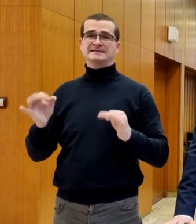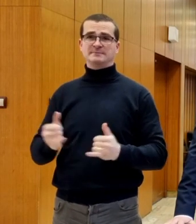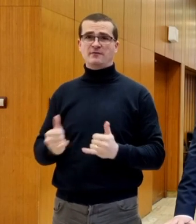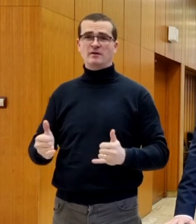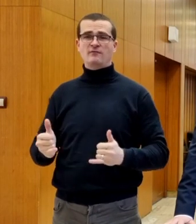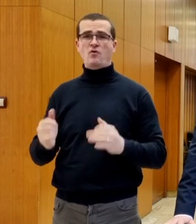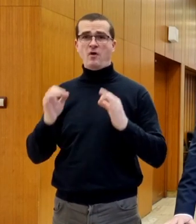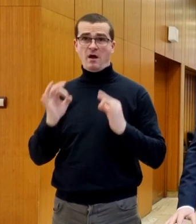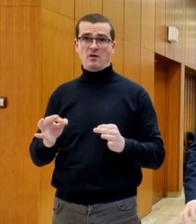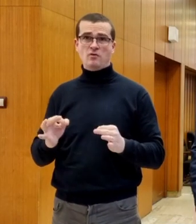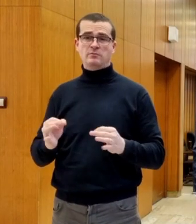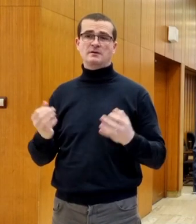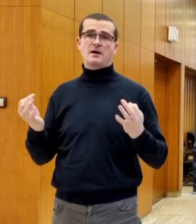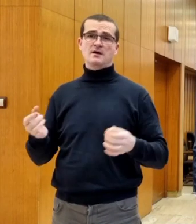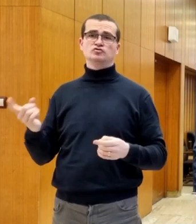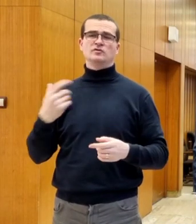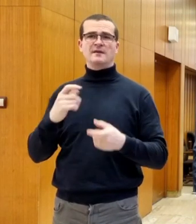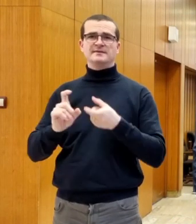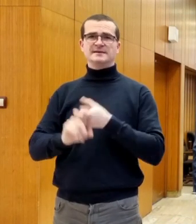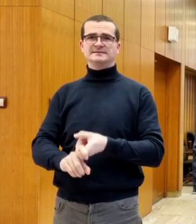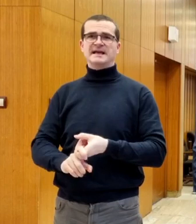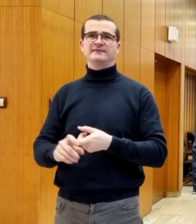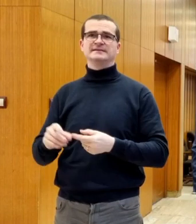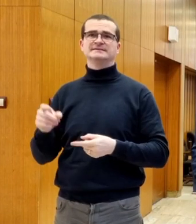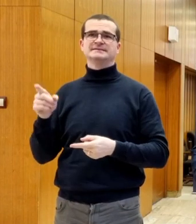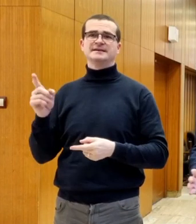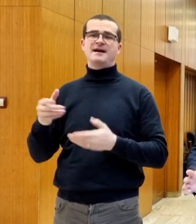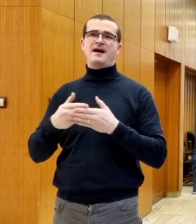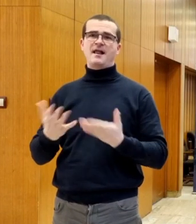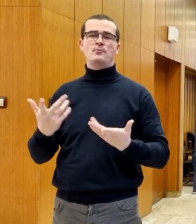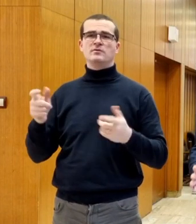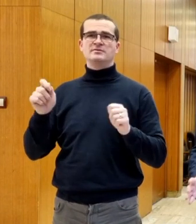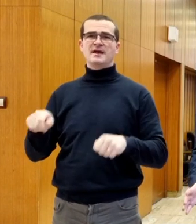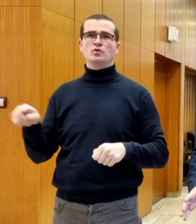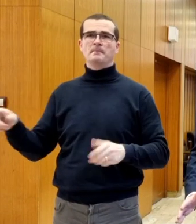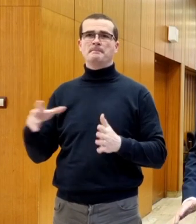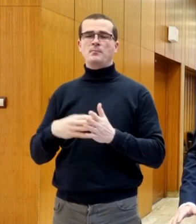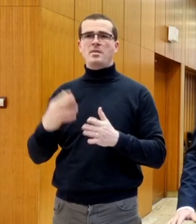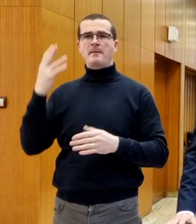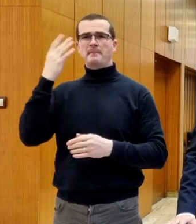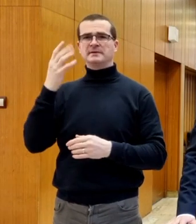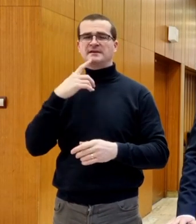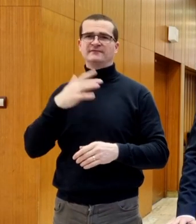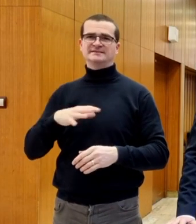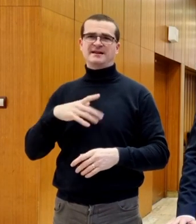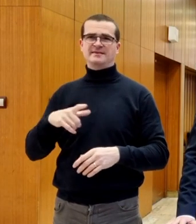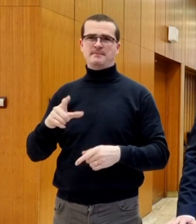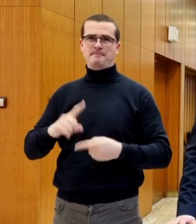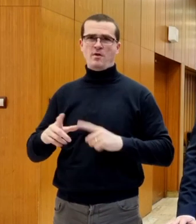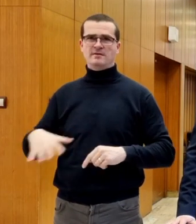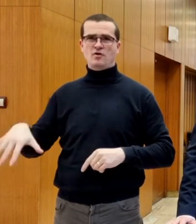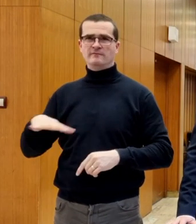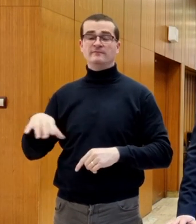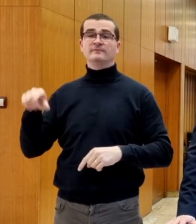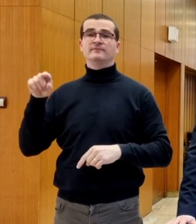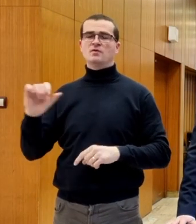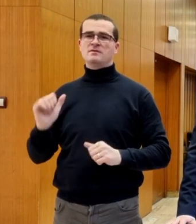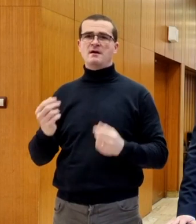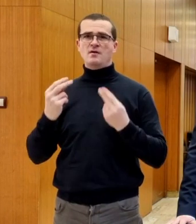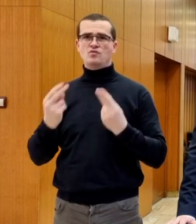a objektívne a či teda nie je závislý alebo či nerozhoduje podľa predstav a želaní politikov. Toto je asi